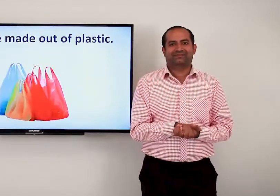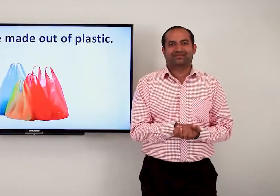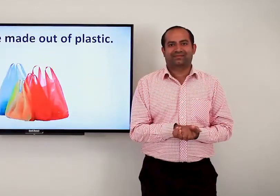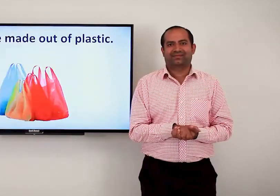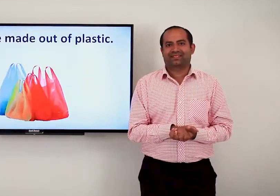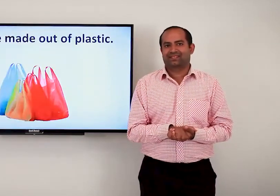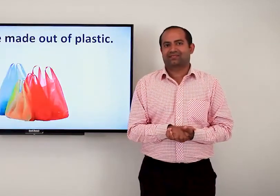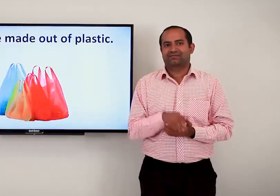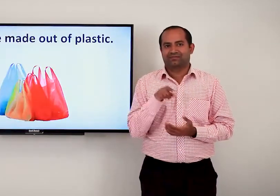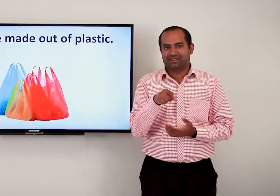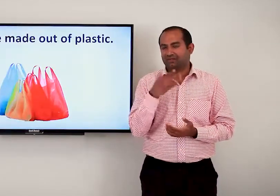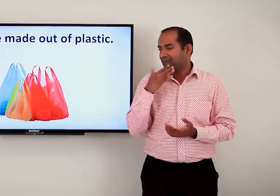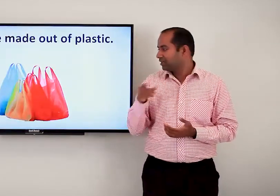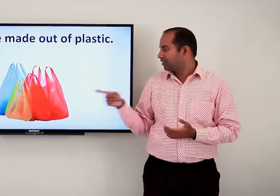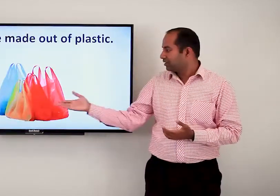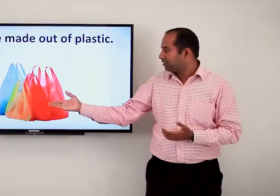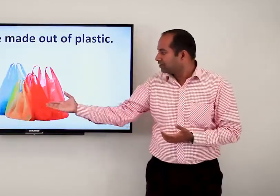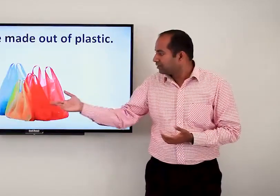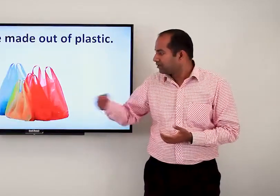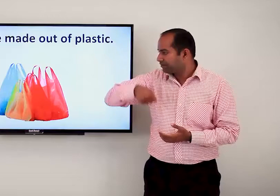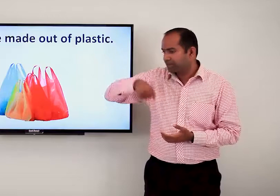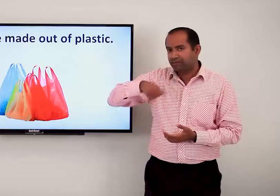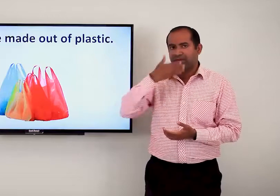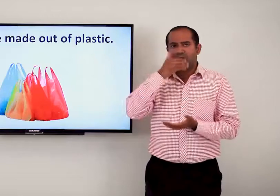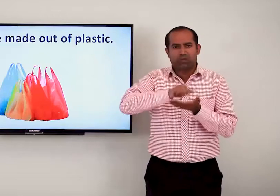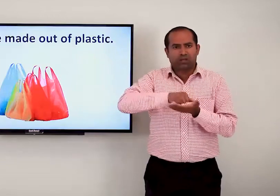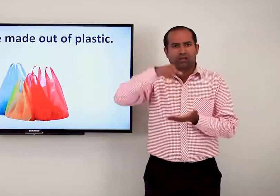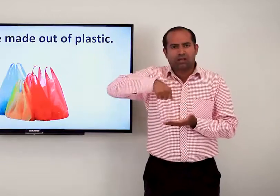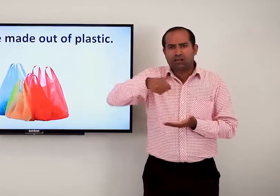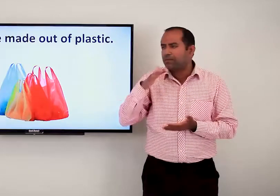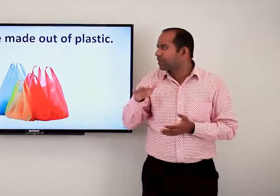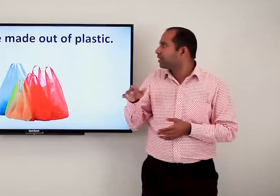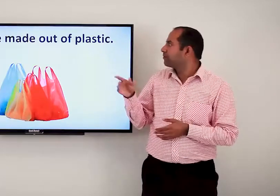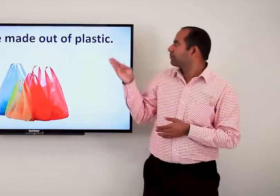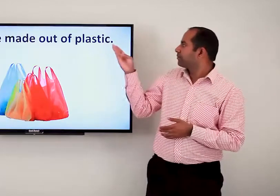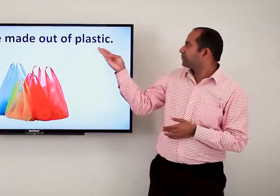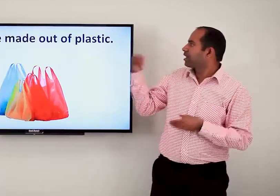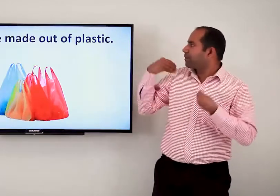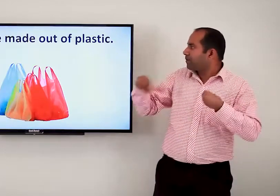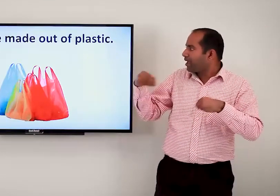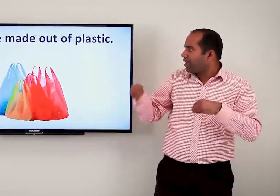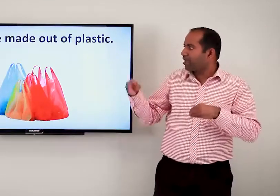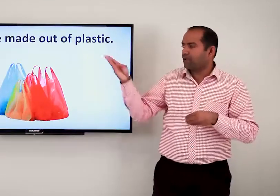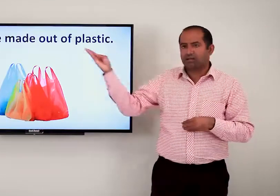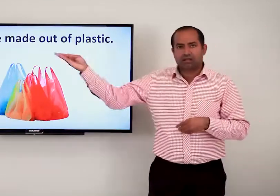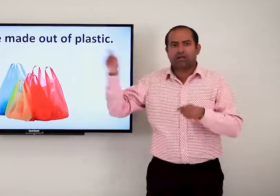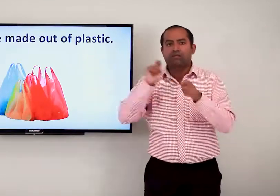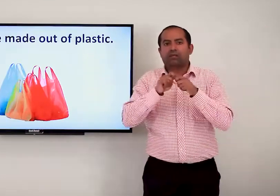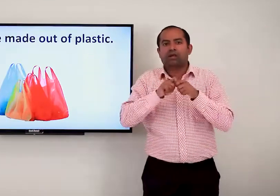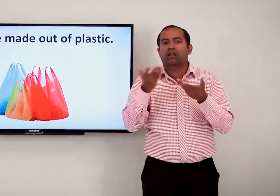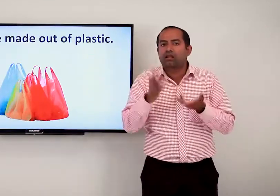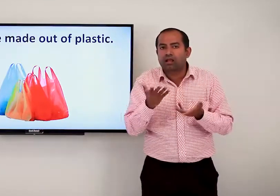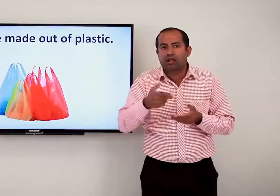हैं और ये सब प्लास्टिक की बनी होती हैं। ये थैलियां भी प्लास्टिक की बनी होती हैं।